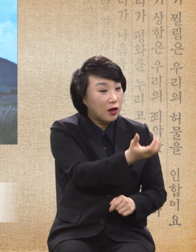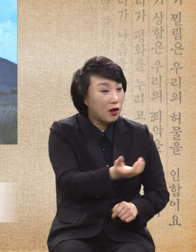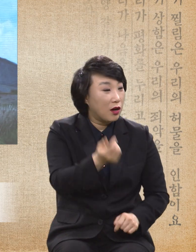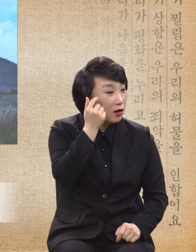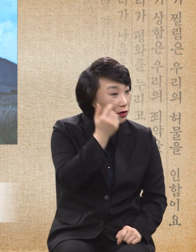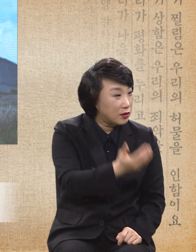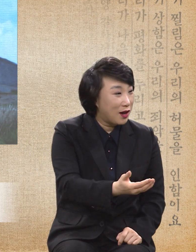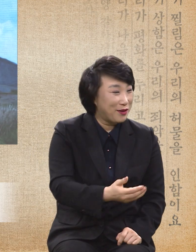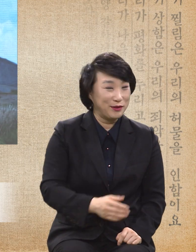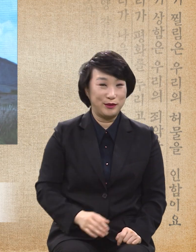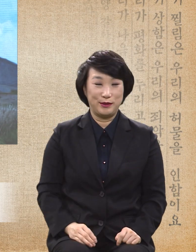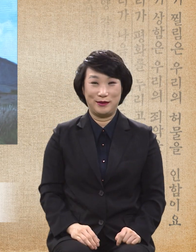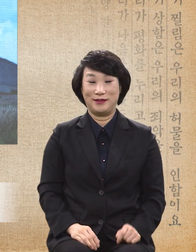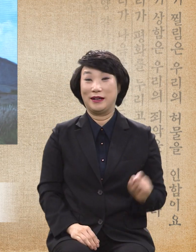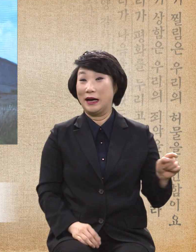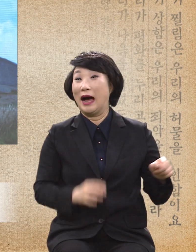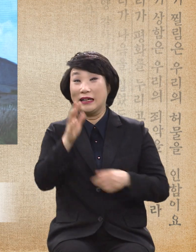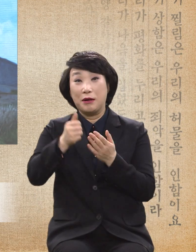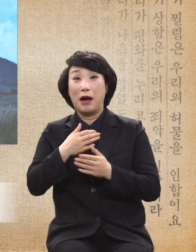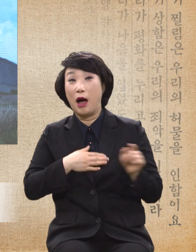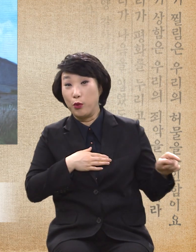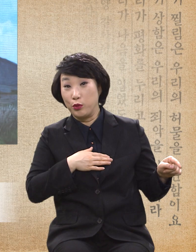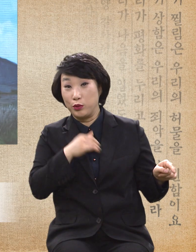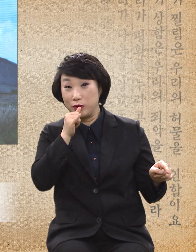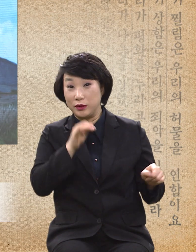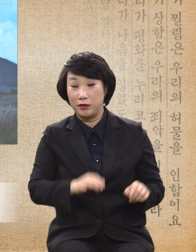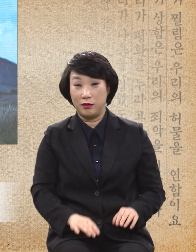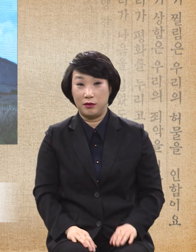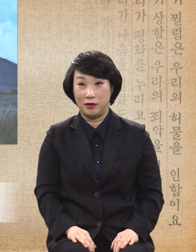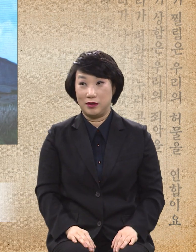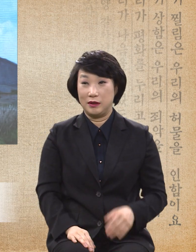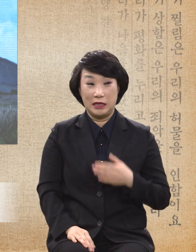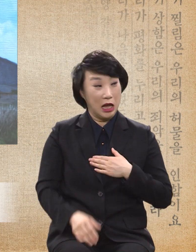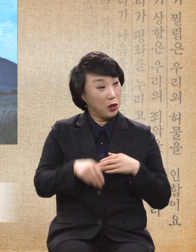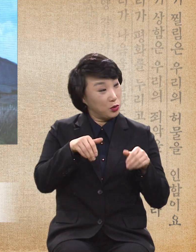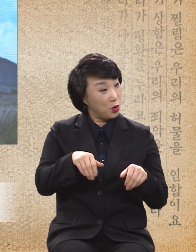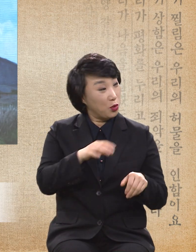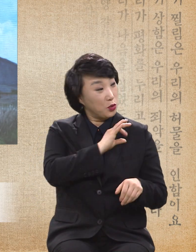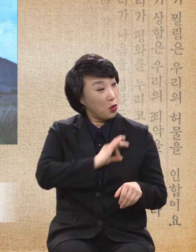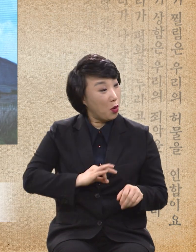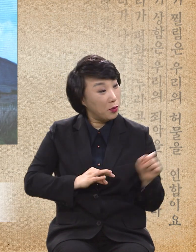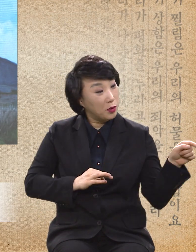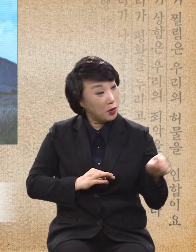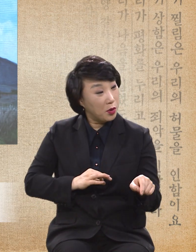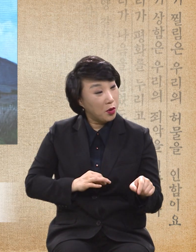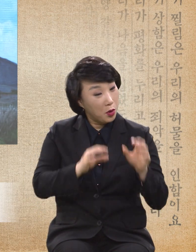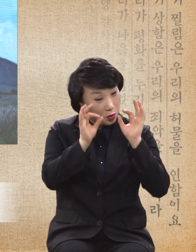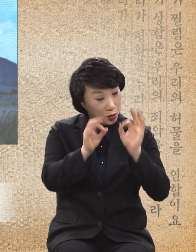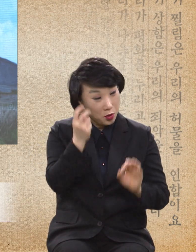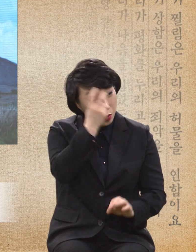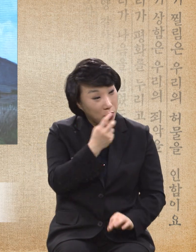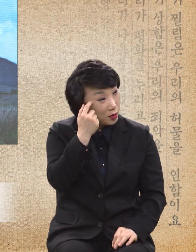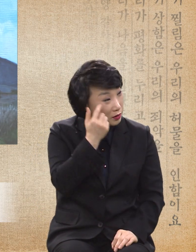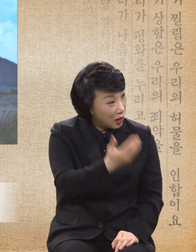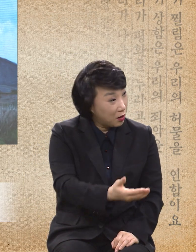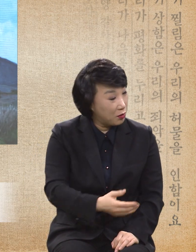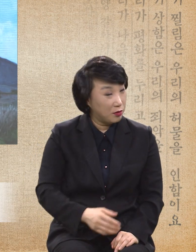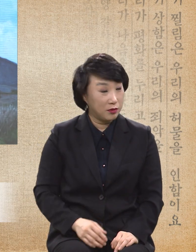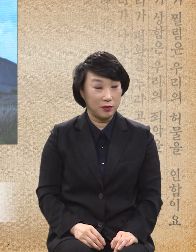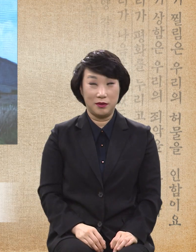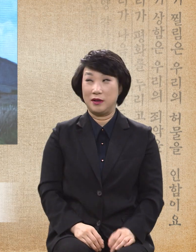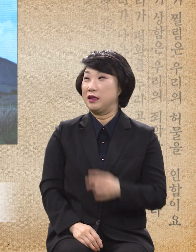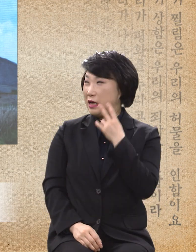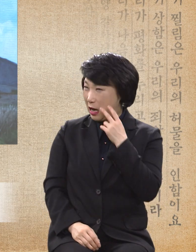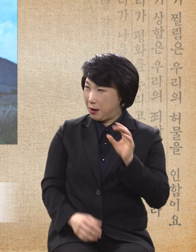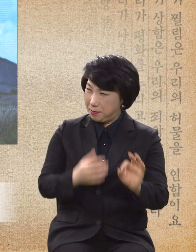다녀왔느냐? 벌써 알고 계십니다. 내 종 욥을 유의하여 보았느냐?